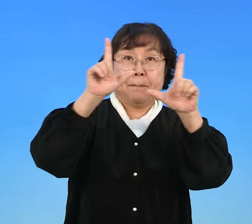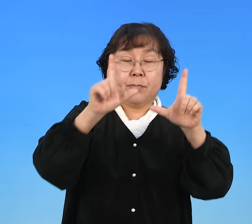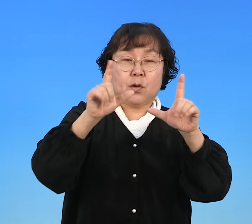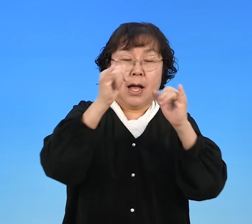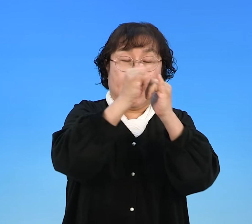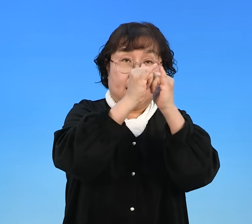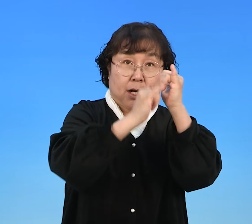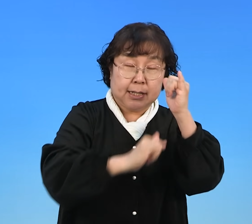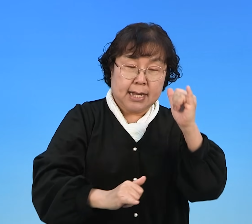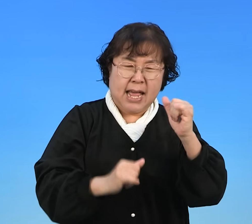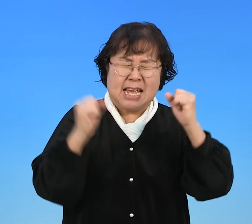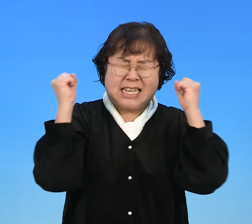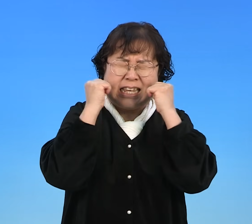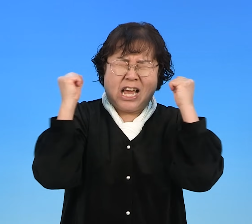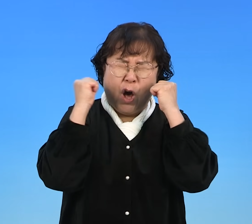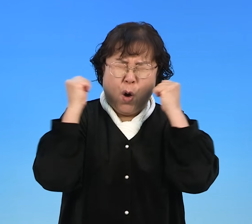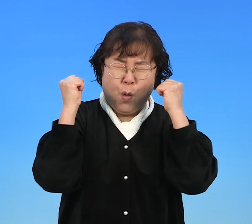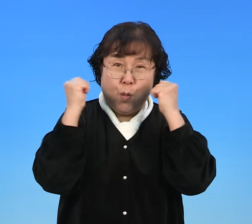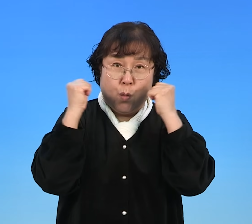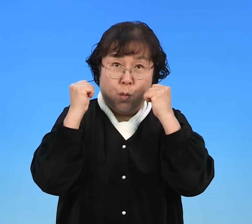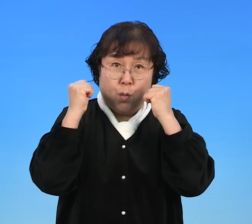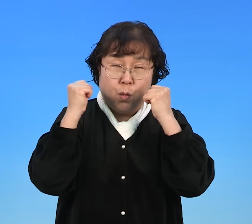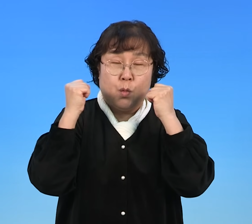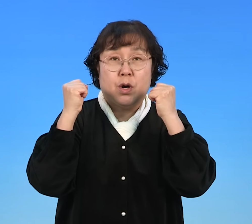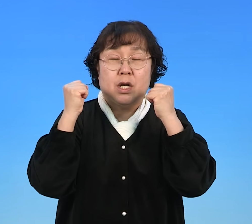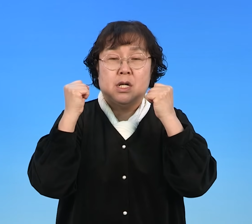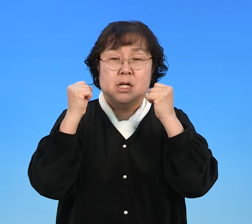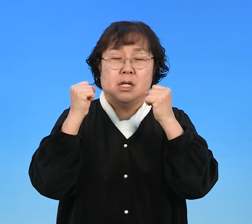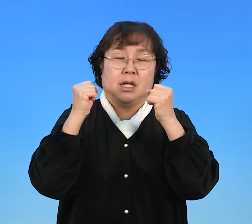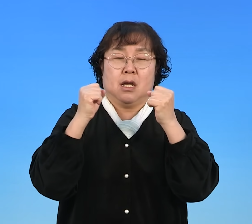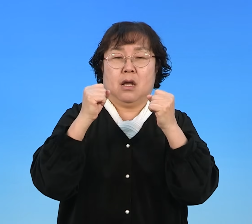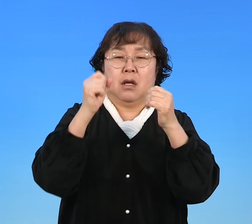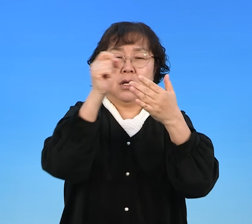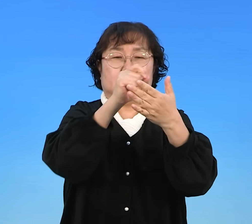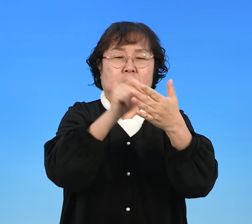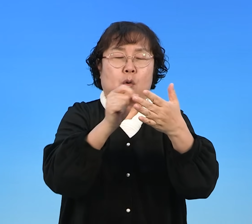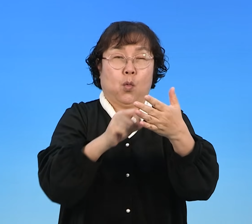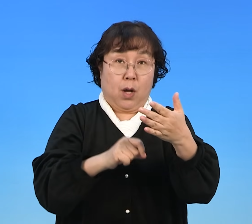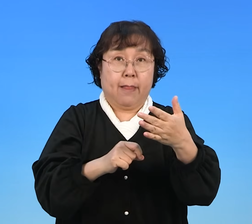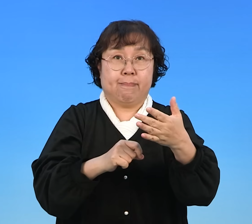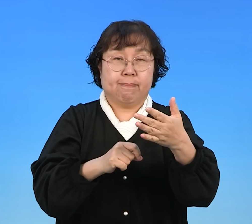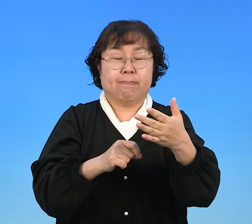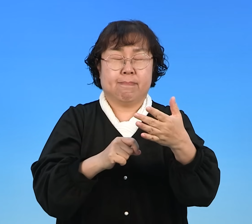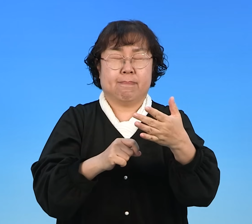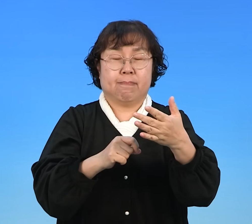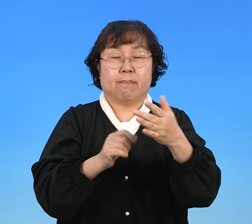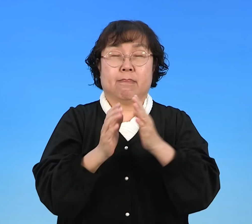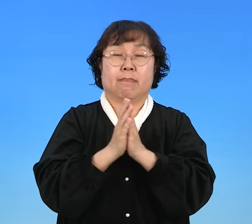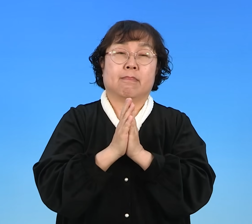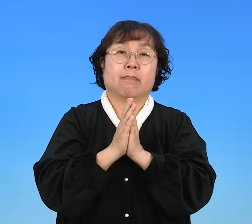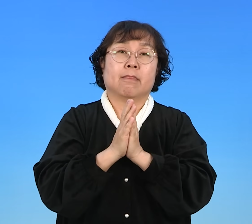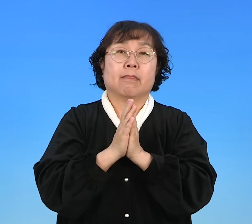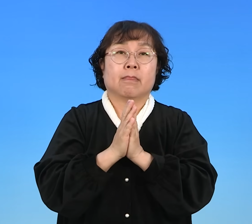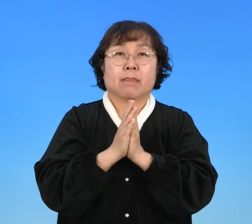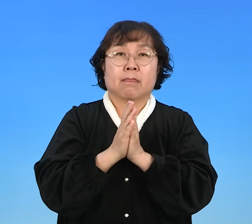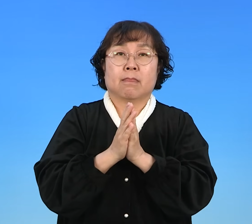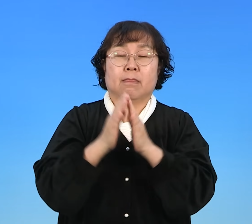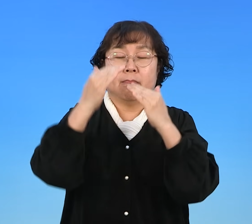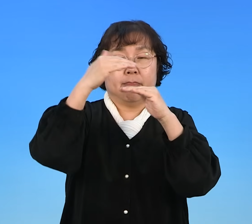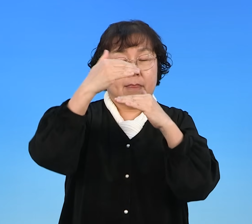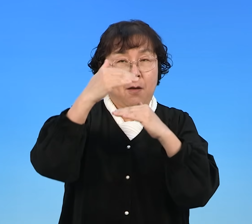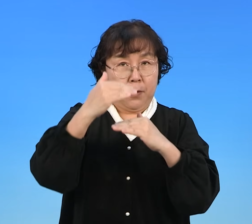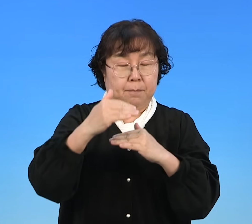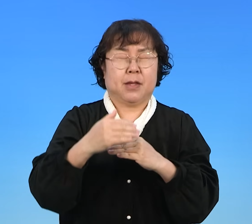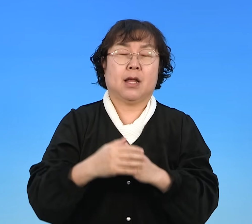겨울, 봄도 아니고 여름도 아니고 가을도 아니에요. 이 시는 인생과